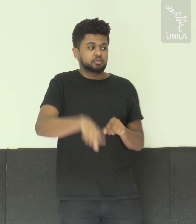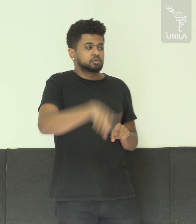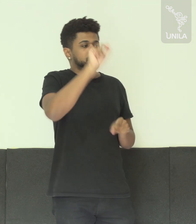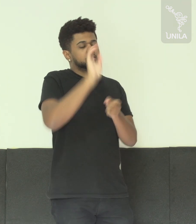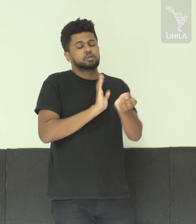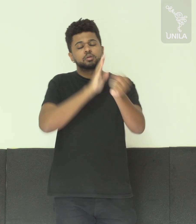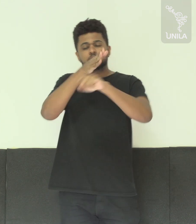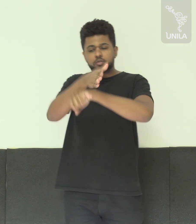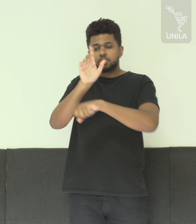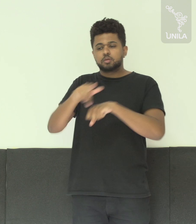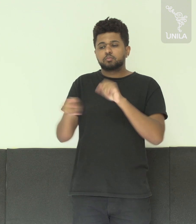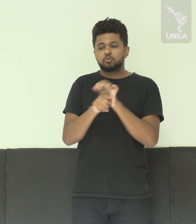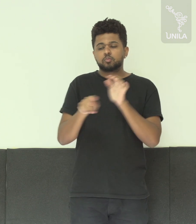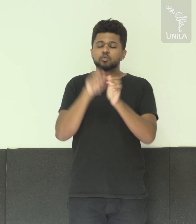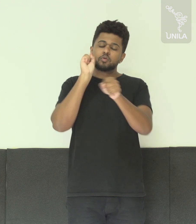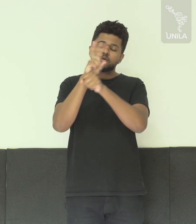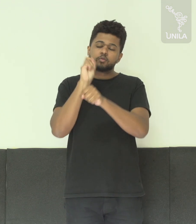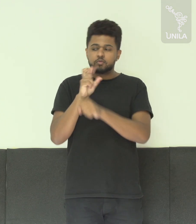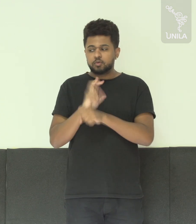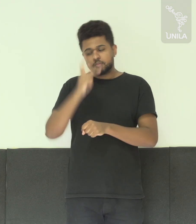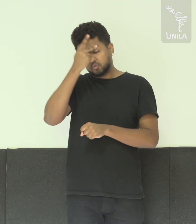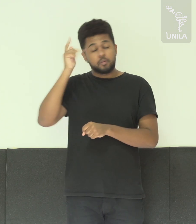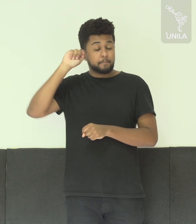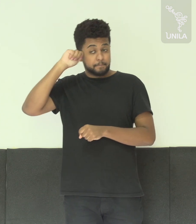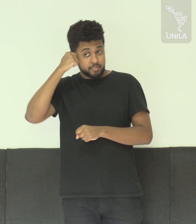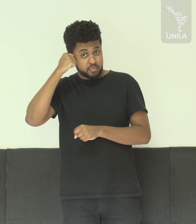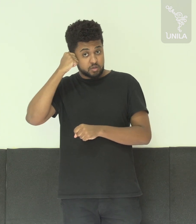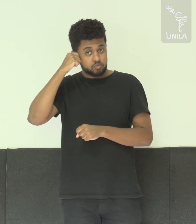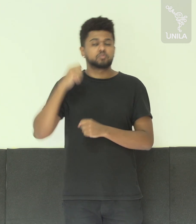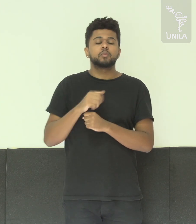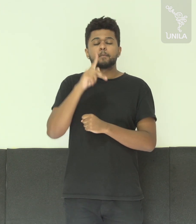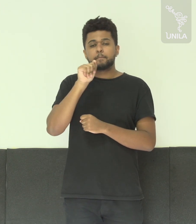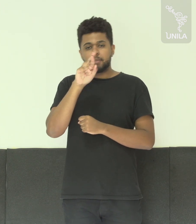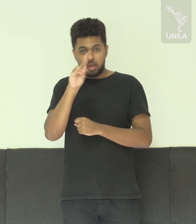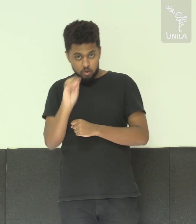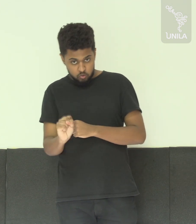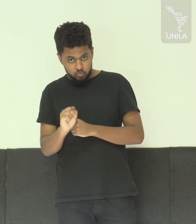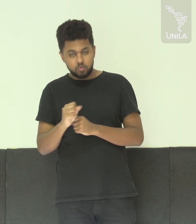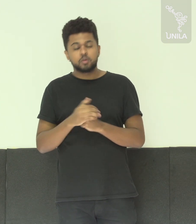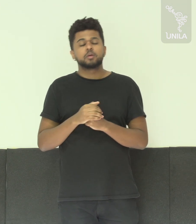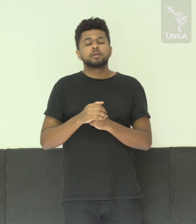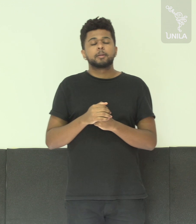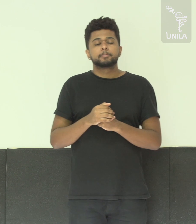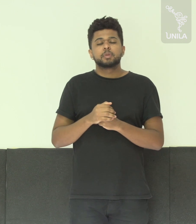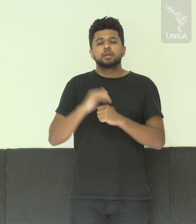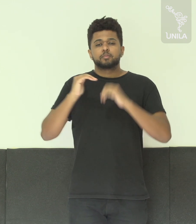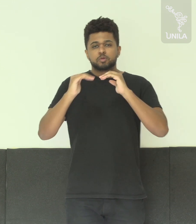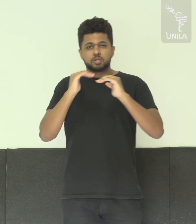pelo ingresso mediante a reserva de vagas para negros, pretos ou pardos,